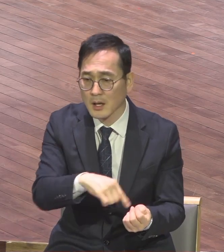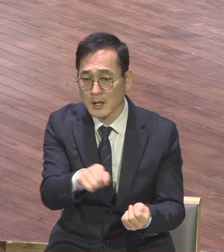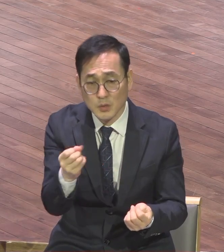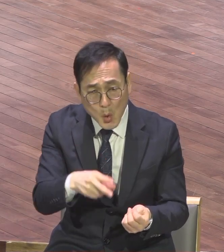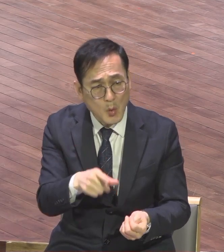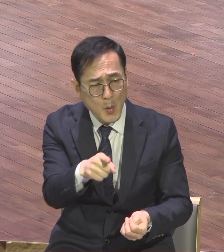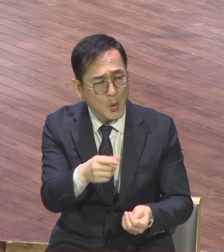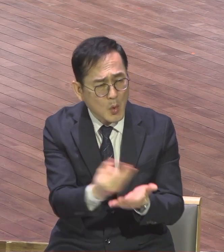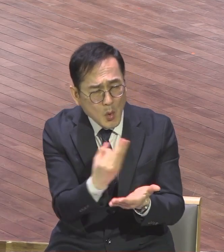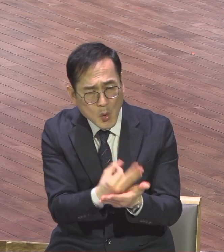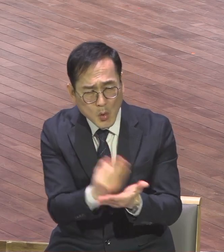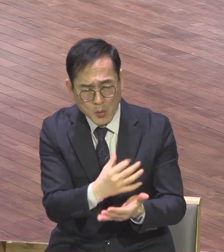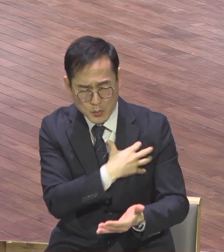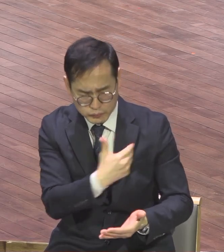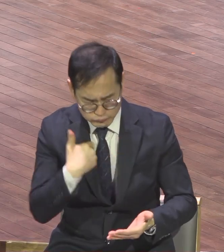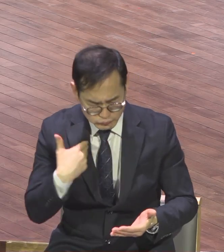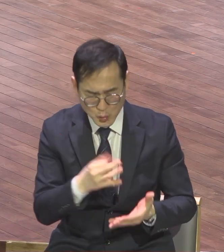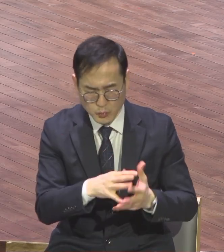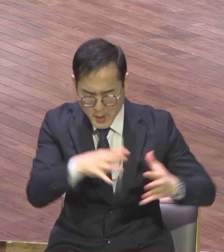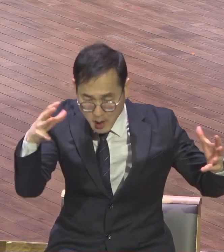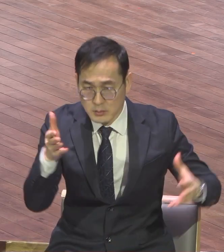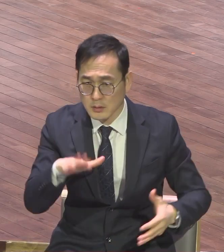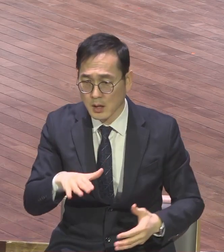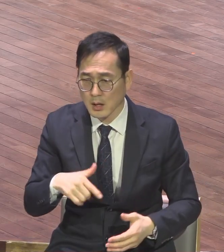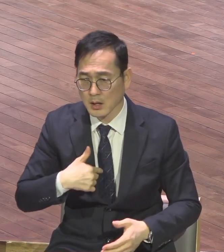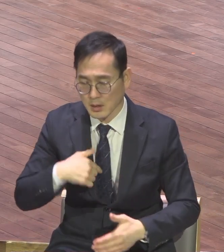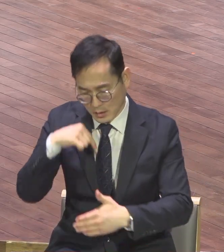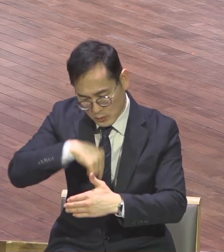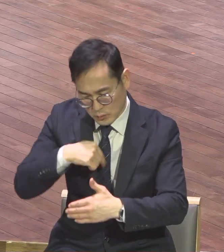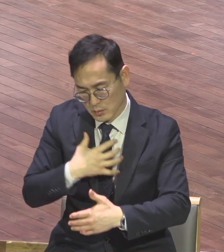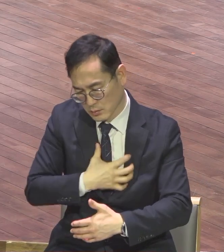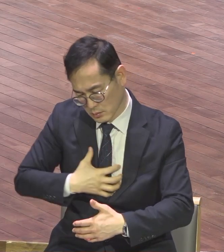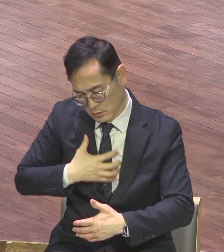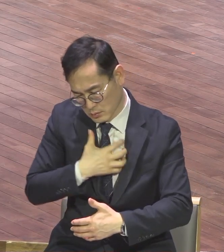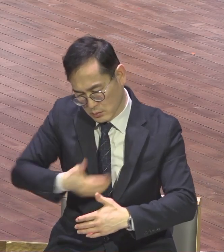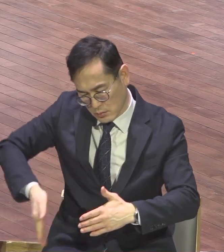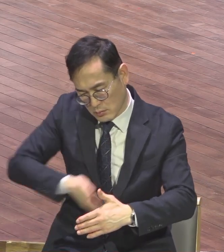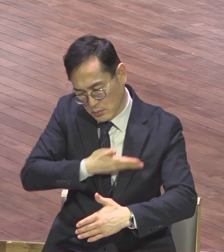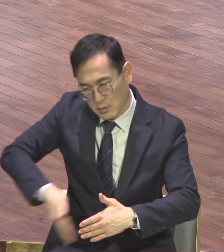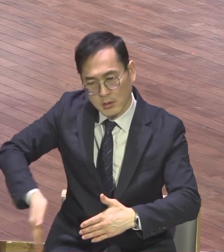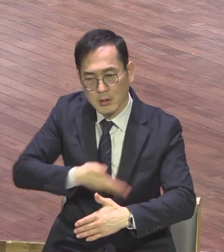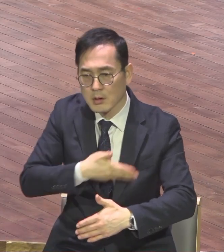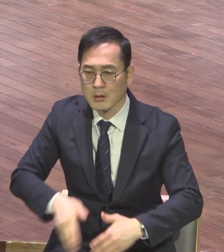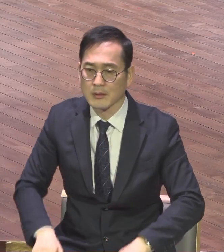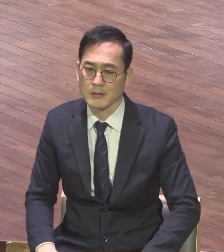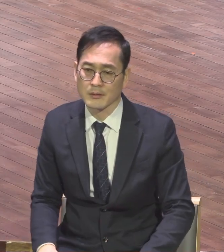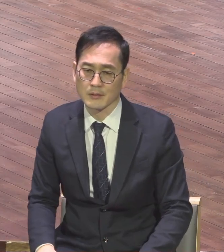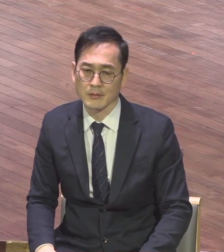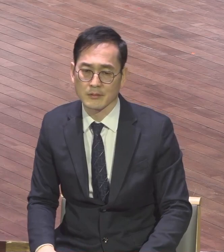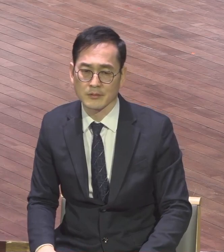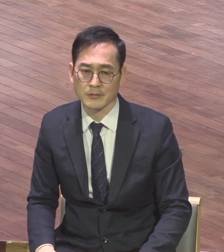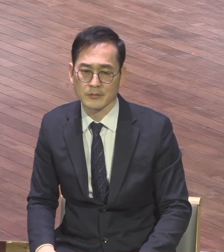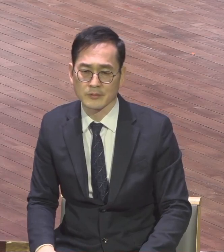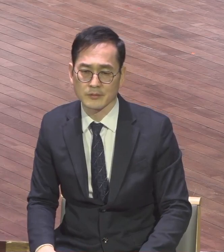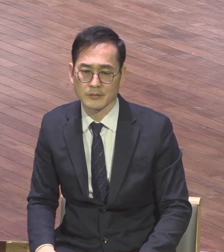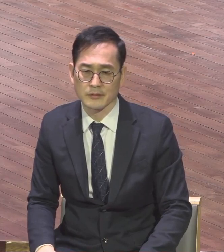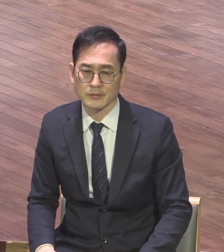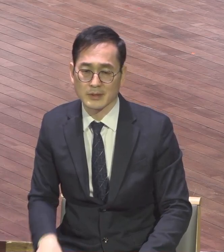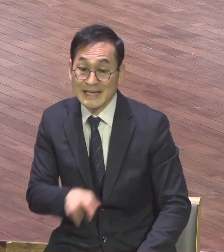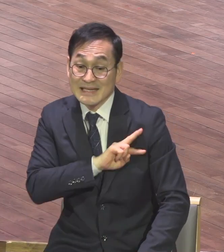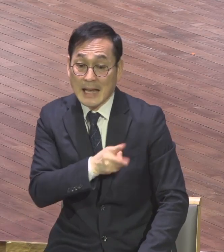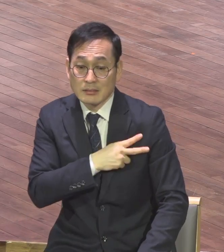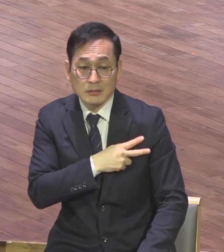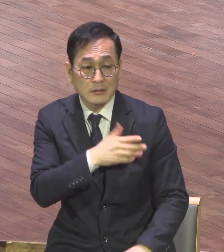아유 세상이 왜 이러냐, 큰일 났다 라는 말만 하지 답은 없어요. 오죽하면 말도 안 되는 그런 이단